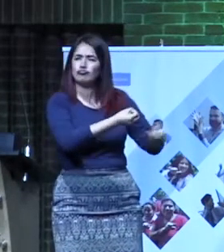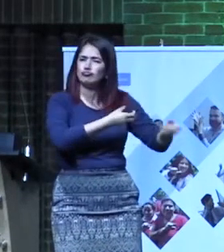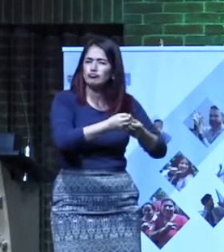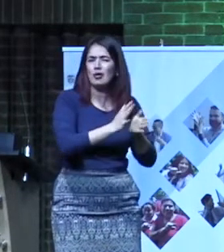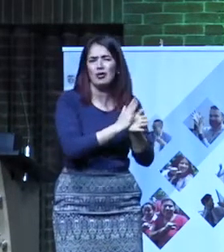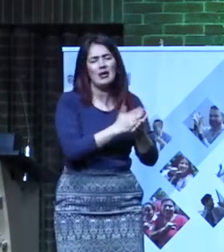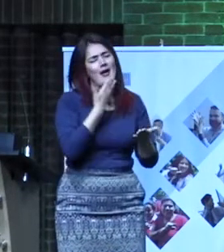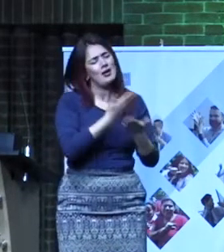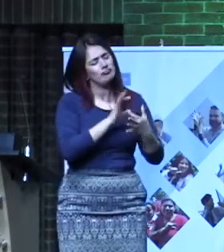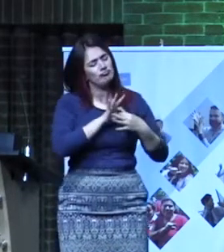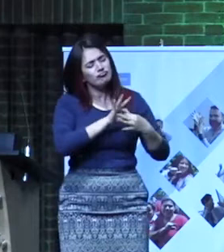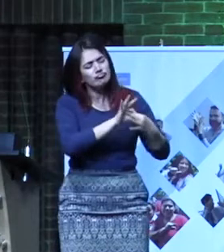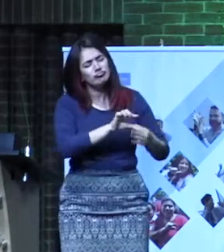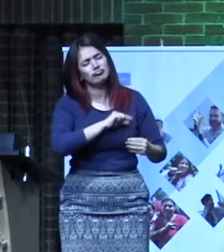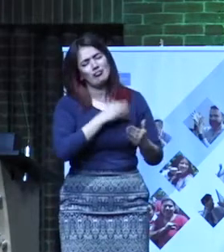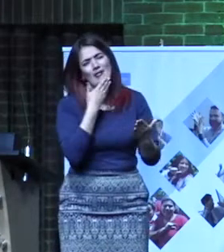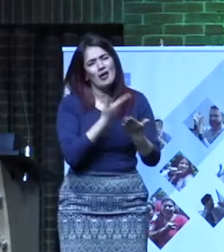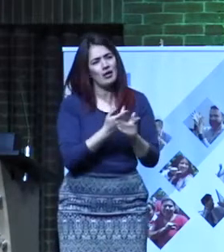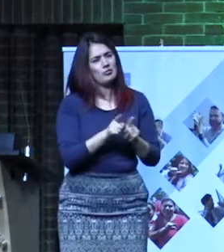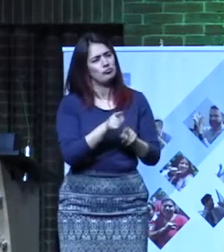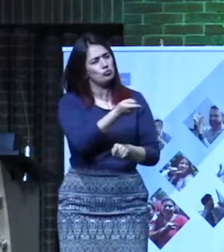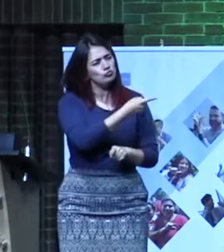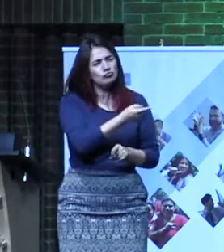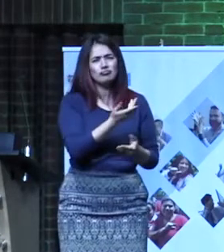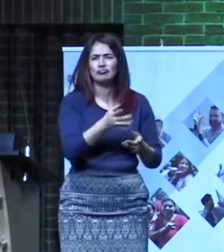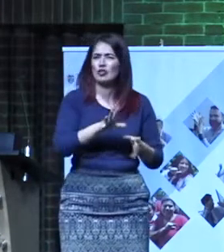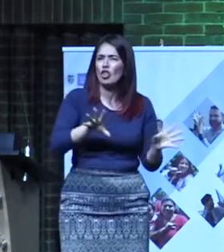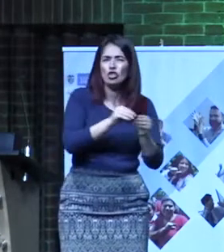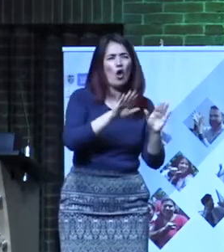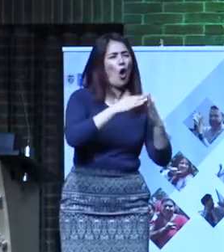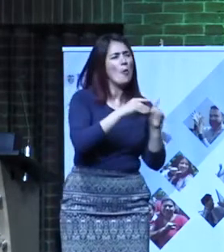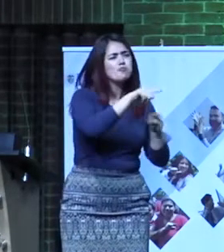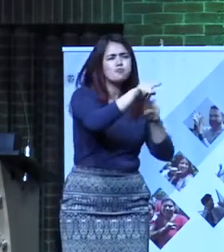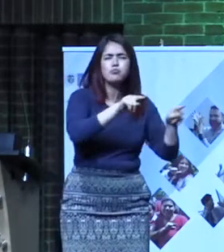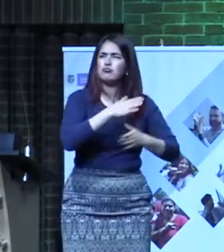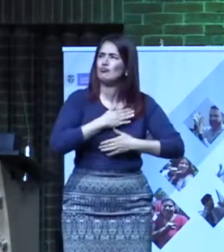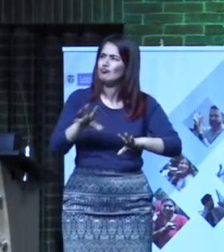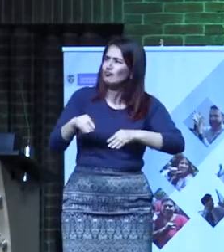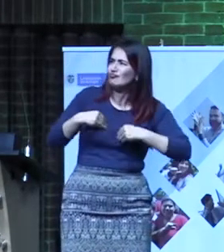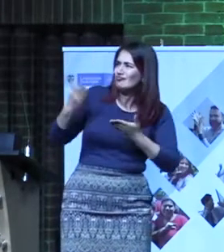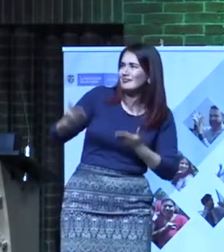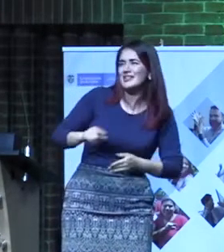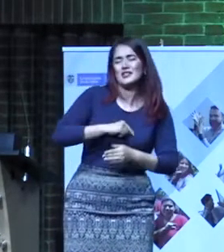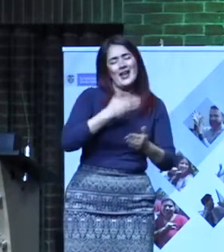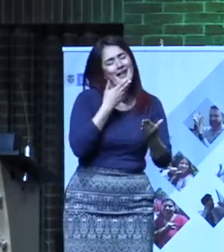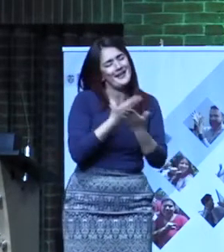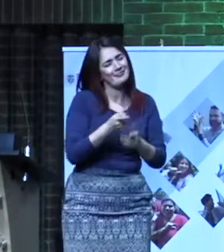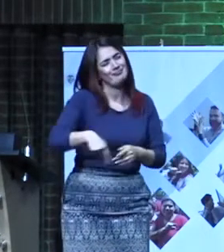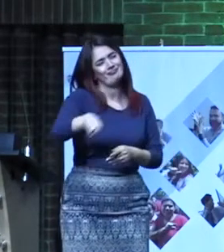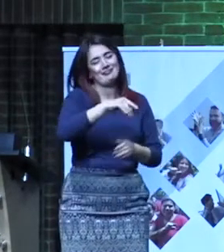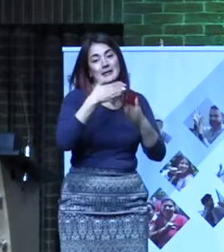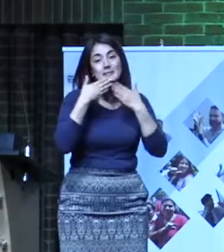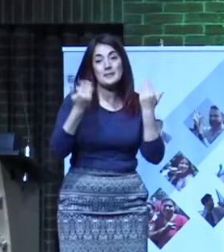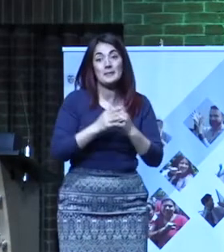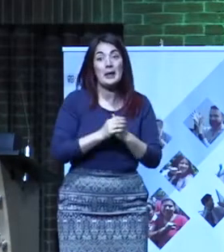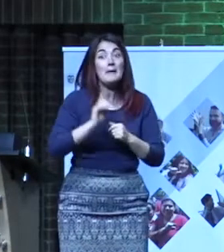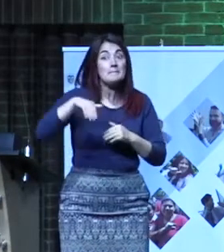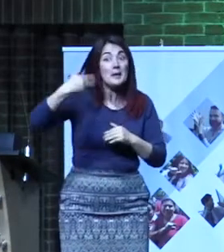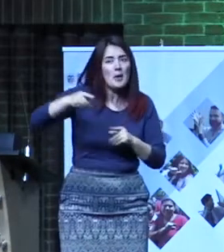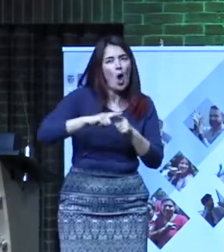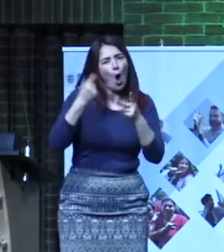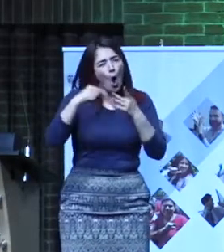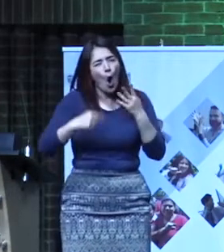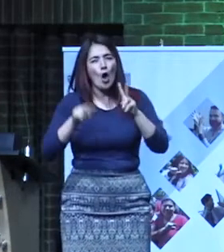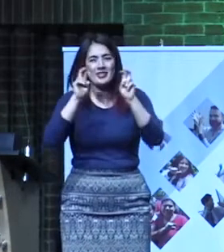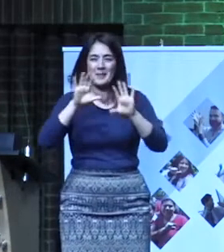trabajar conjunto con nosotros, por recibirnos en sus instituciones. Y ahora vamos a tener más adelante, en unas actividades que nos